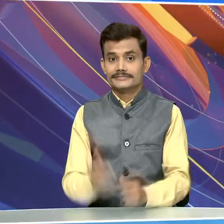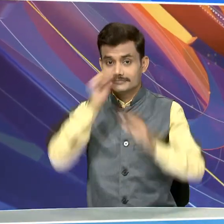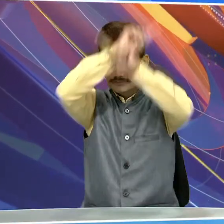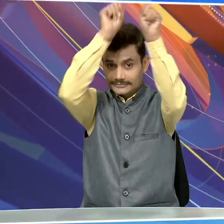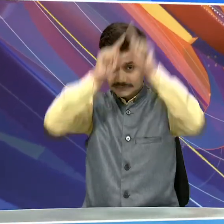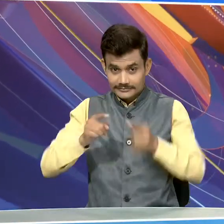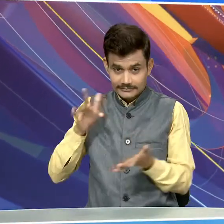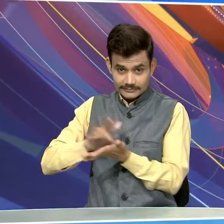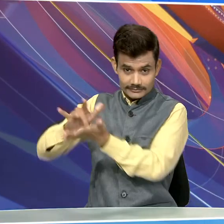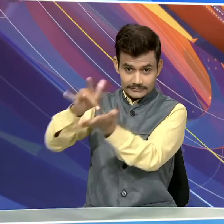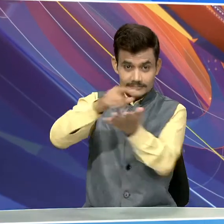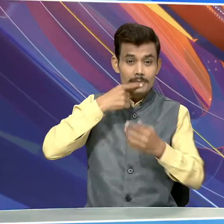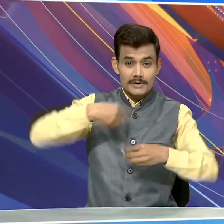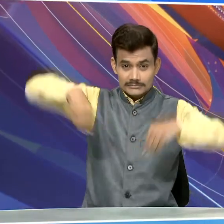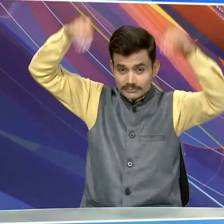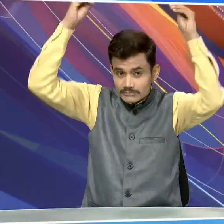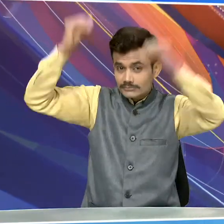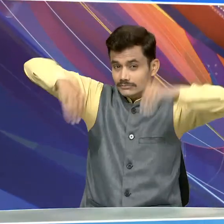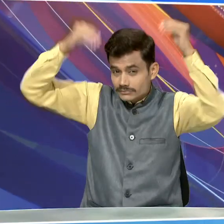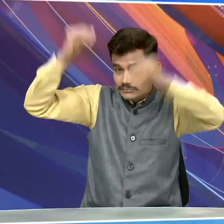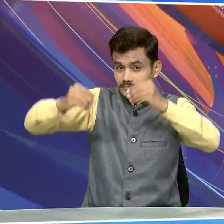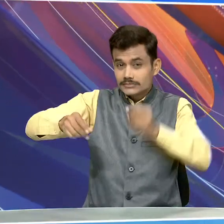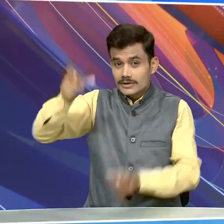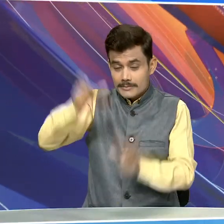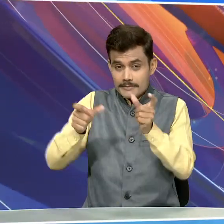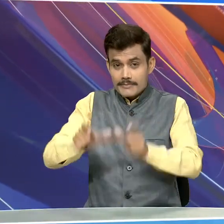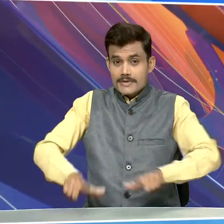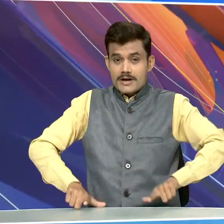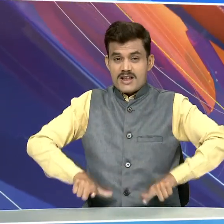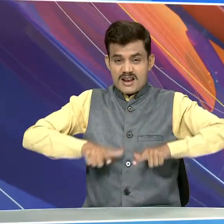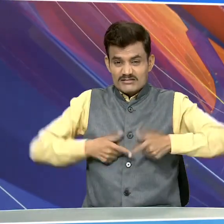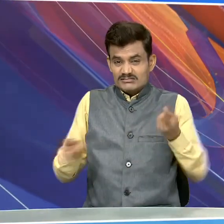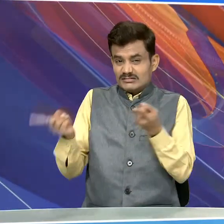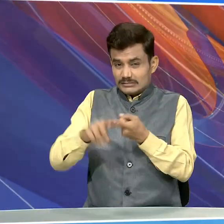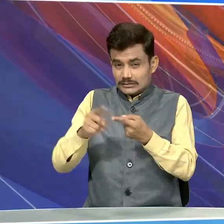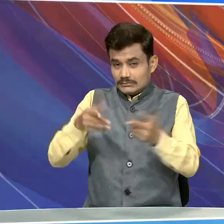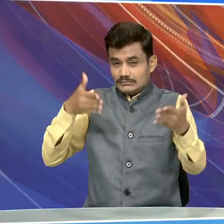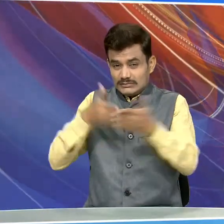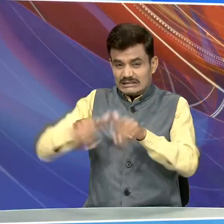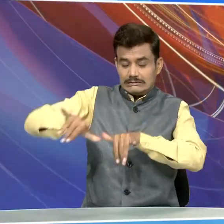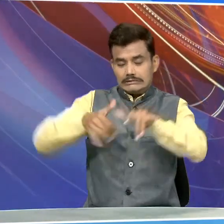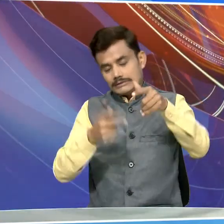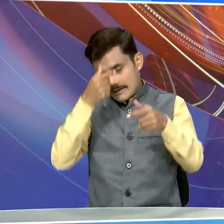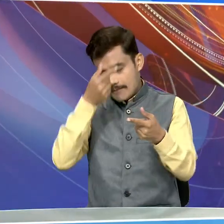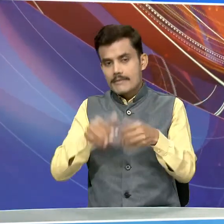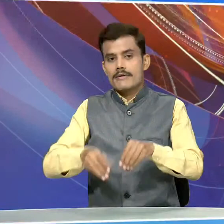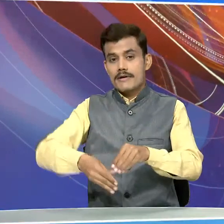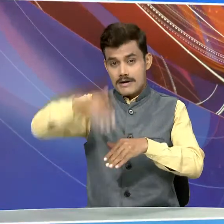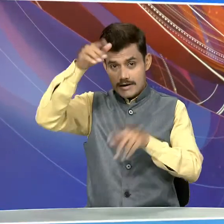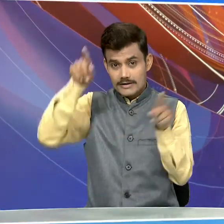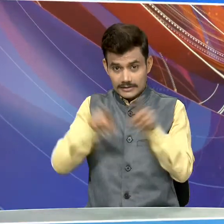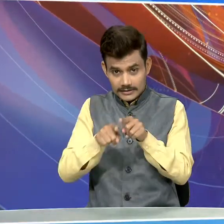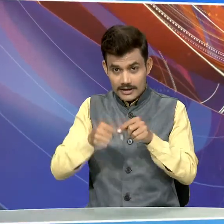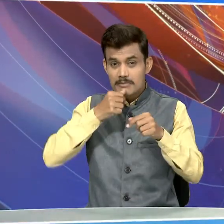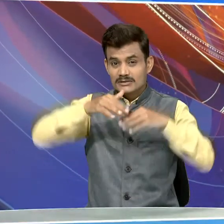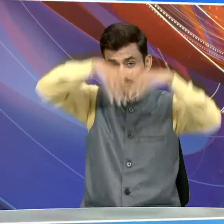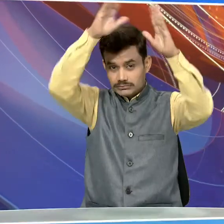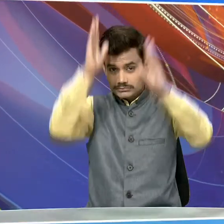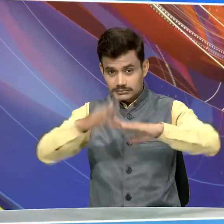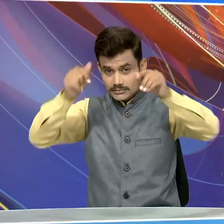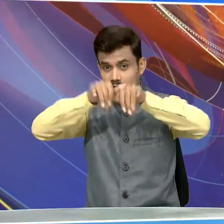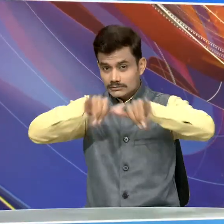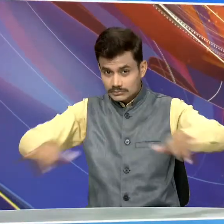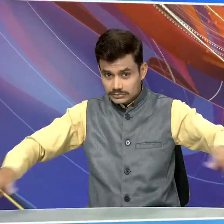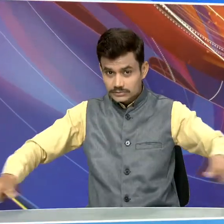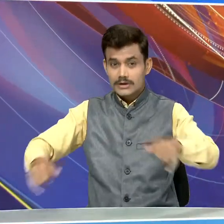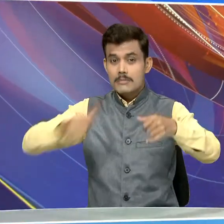देश के विभिन्न हिस्सों में जारी तेज वर्षा के कारण जनजीवन बुरी तरह से अस्त व्यस्त है। पहाड़ से लेकर मैदान